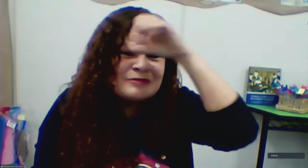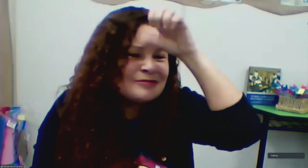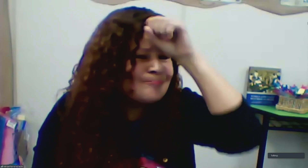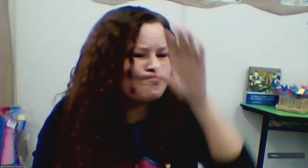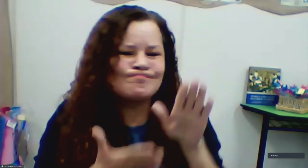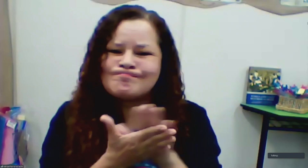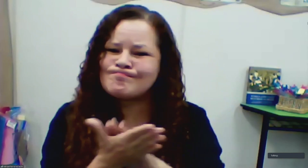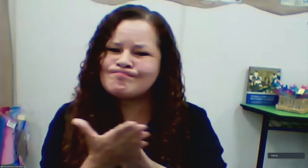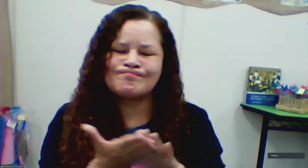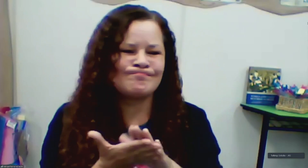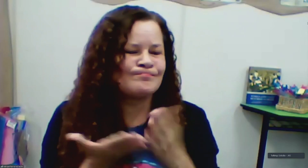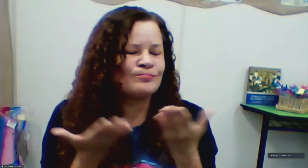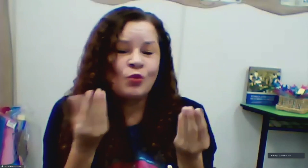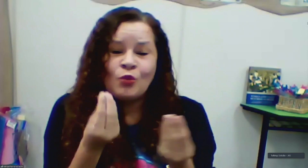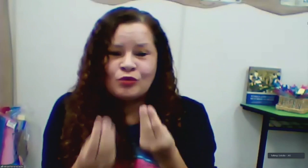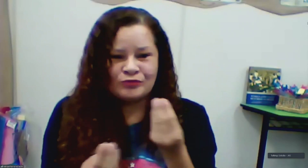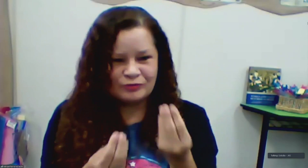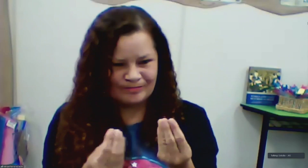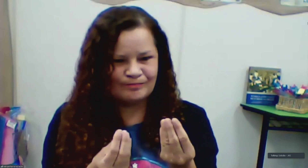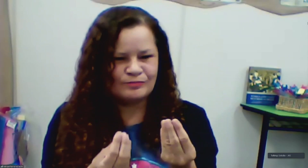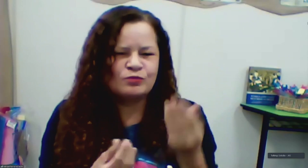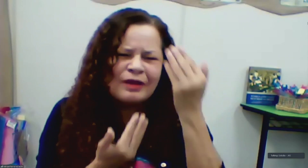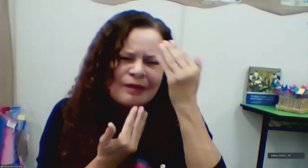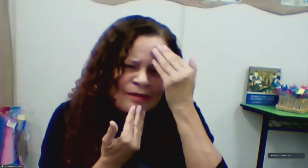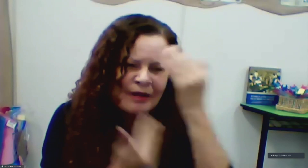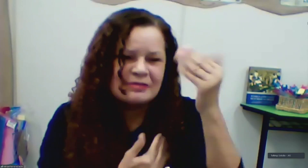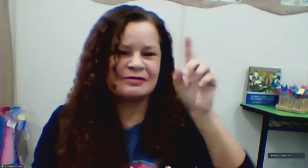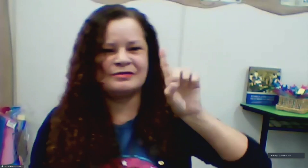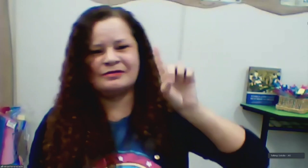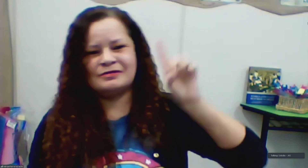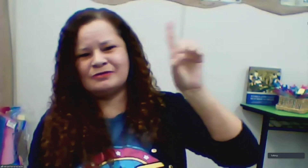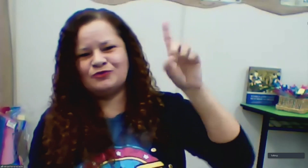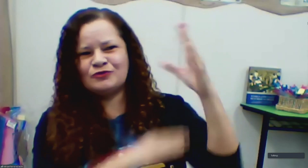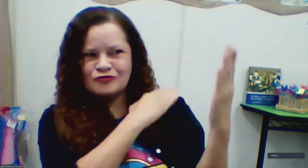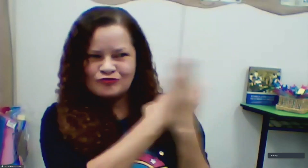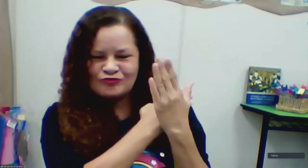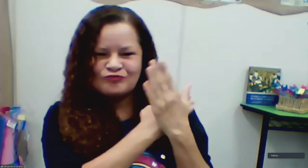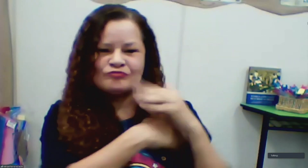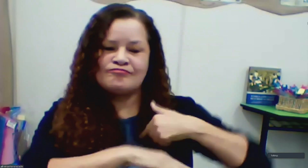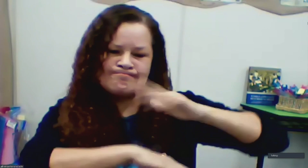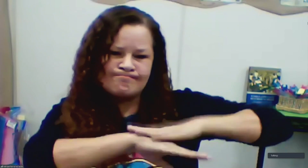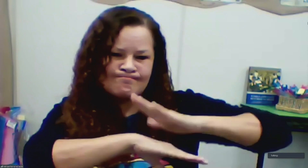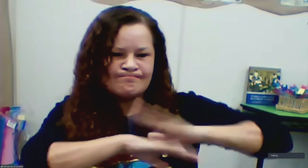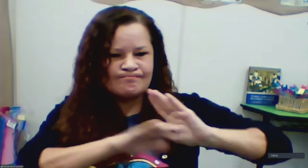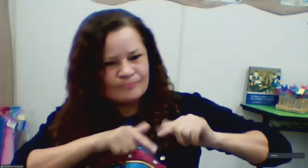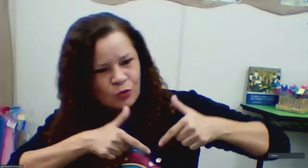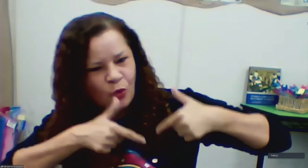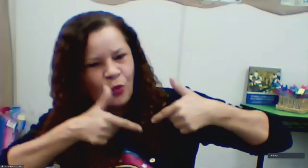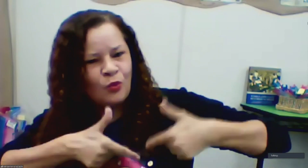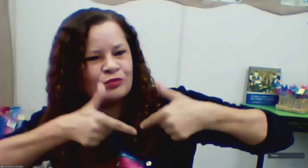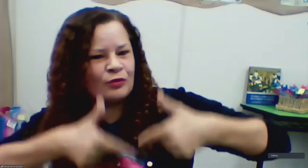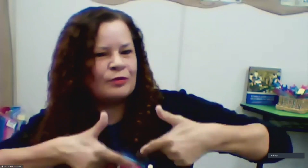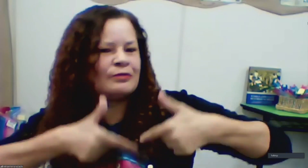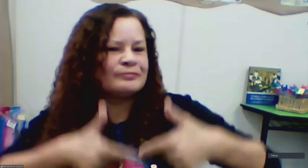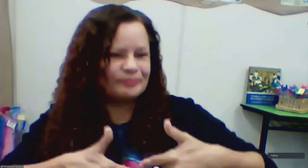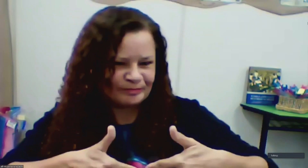grata a Deus. Deus tem me ajudado, tem me dado coragem e eu tenho me esforçado bastante. Mas, novamente,